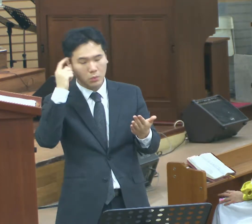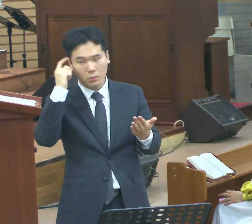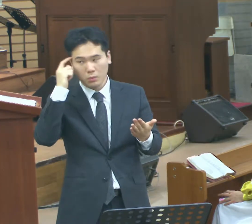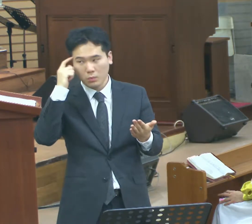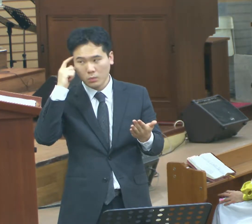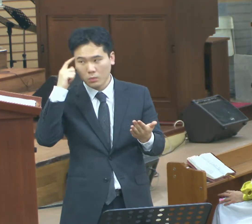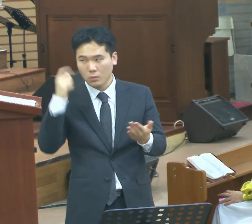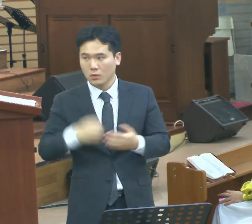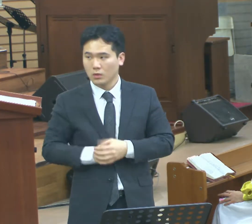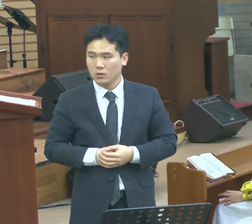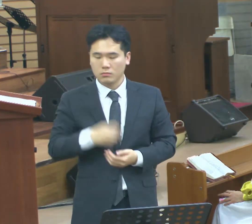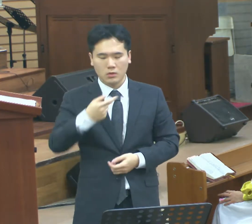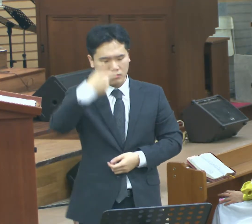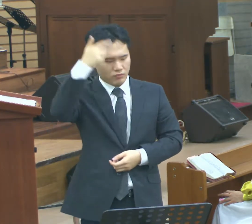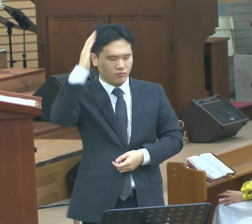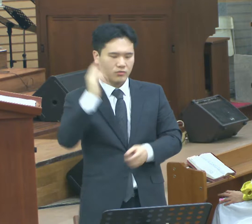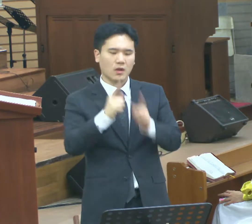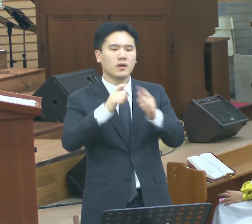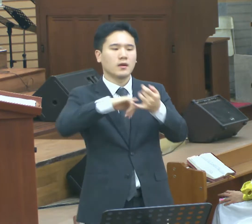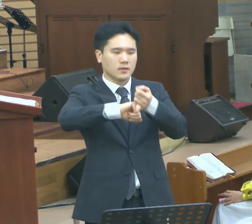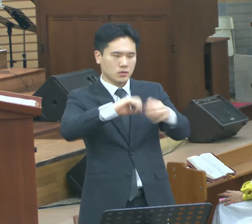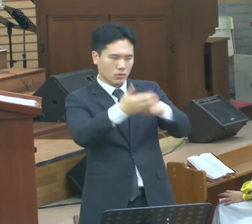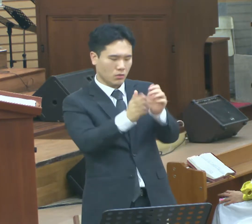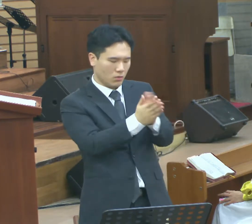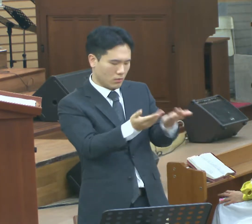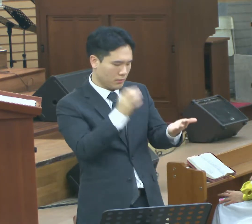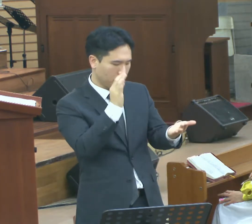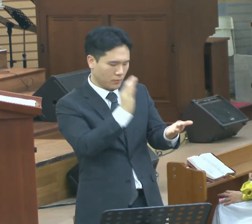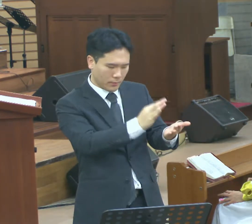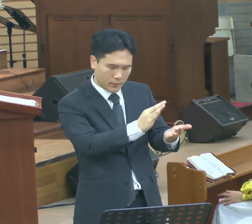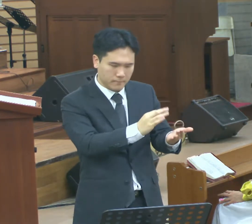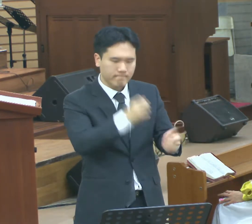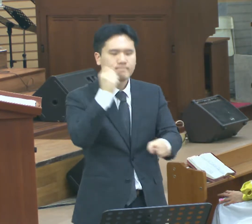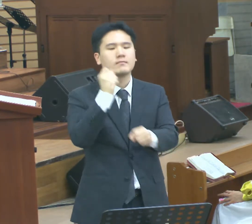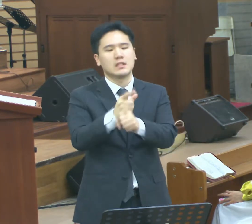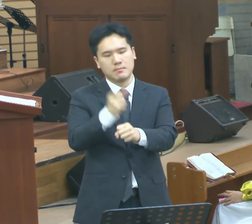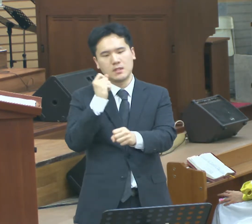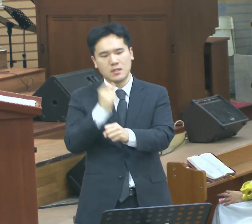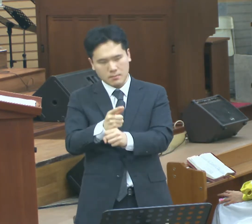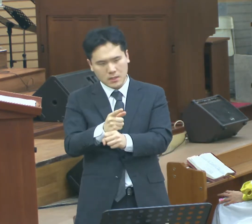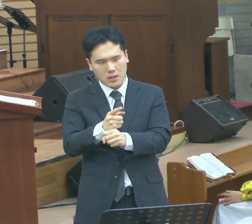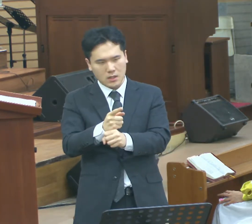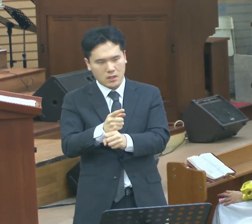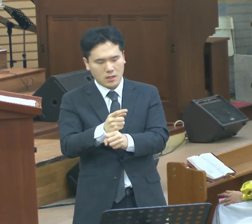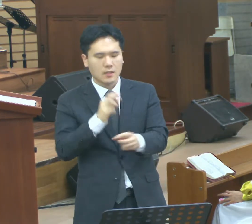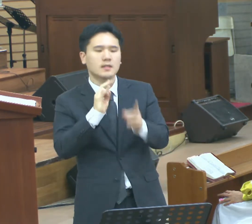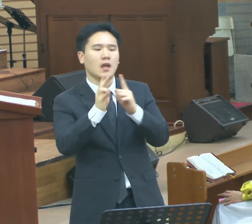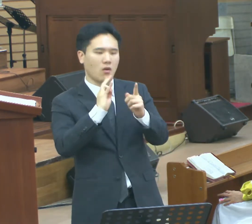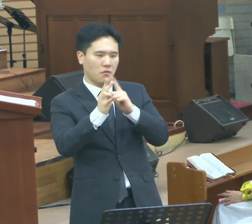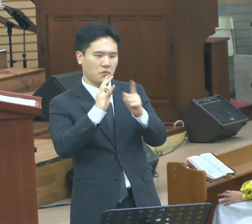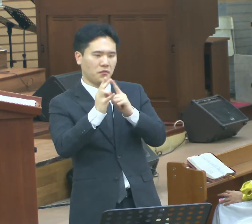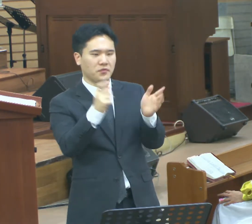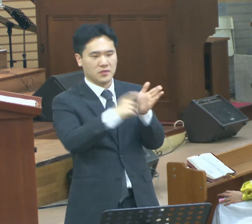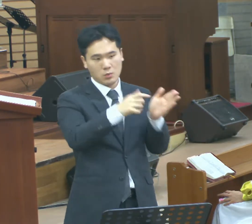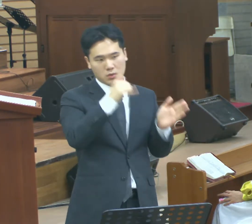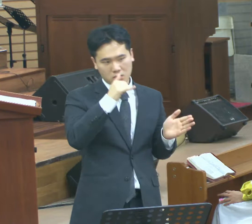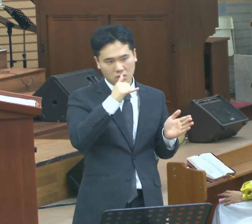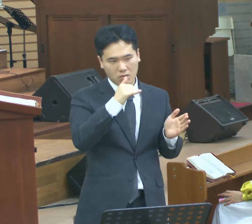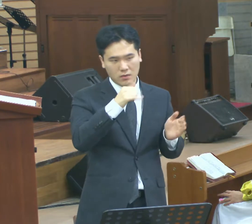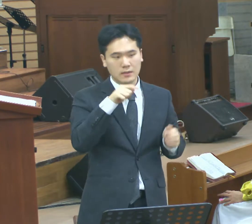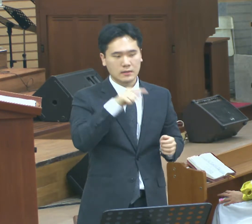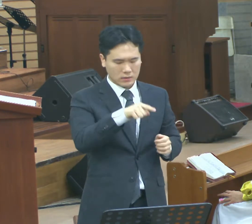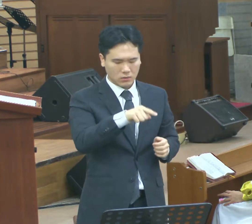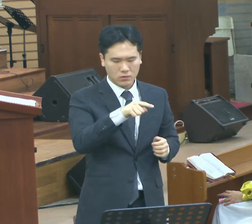이미 모든 민족에게로 가려고 하는 그런 예언들이 너무너무 많은 거예요. 그 뜻을 이제 예수님이 오셔서